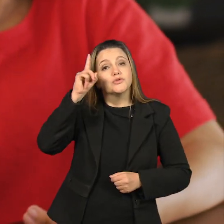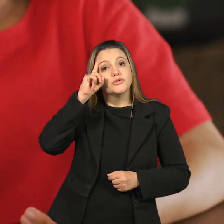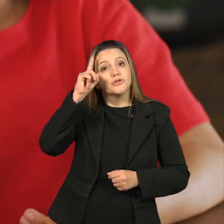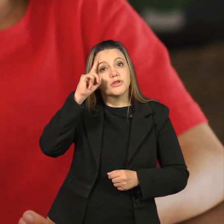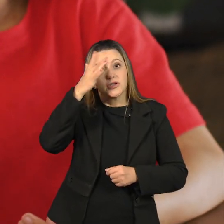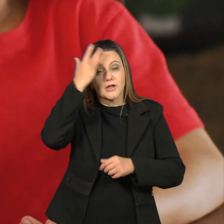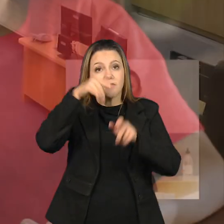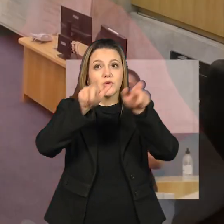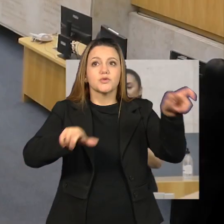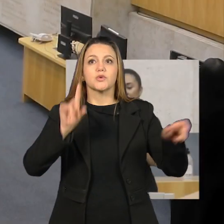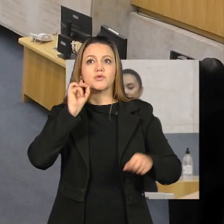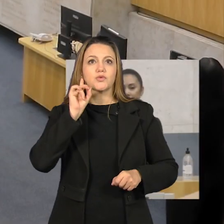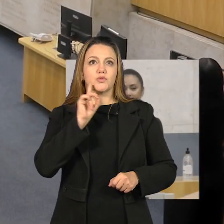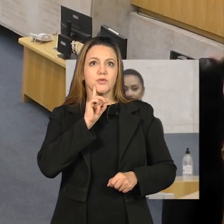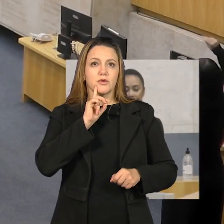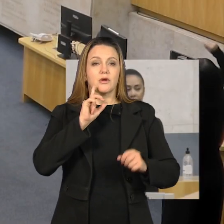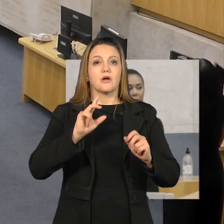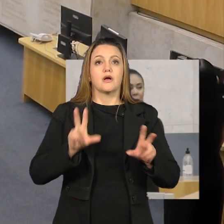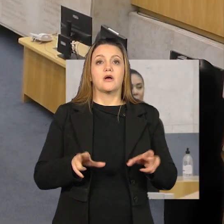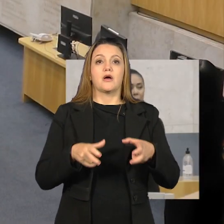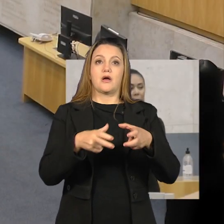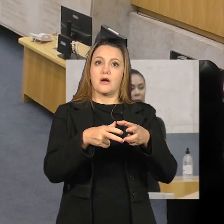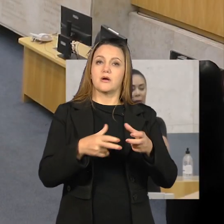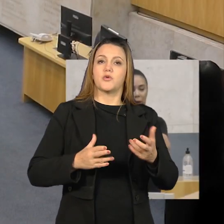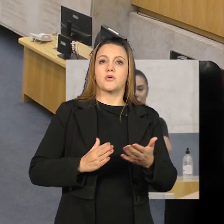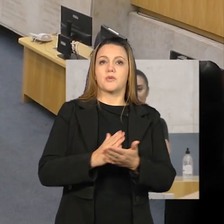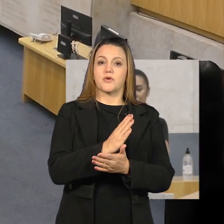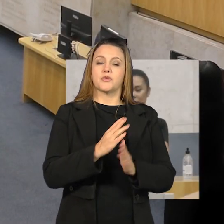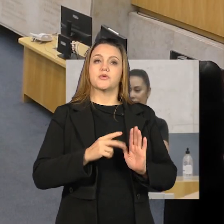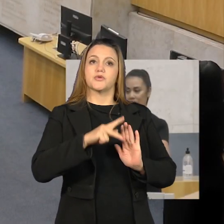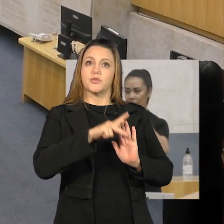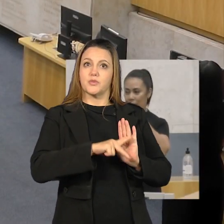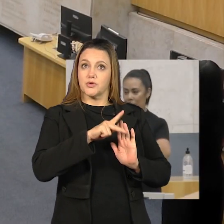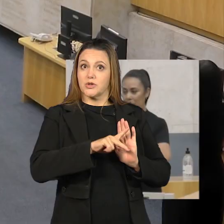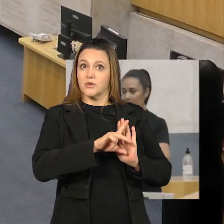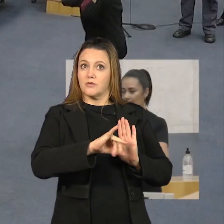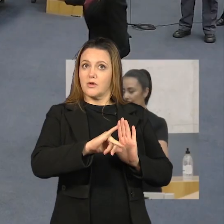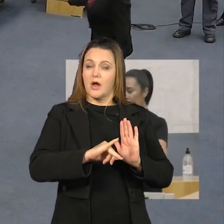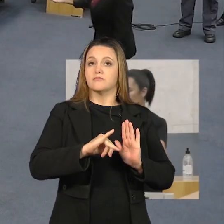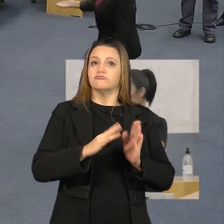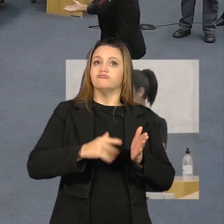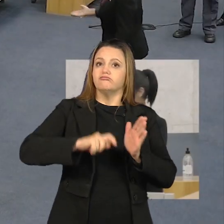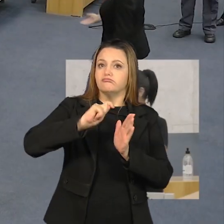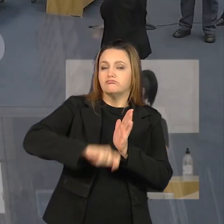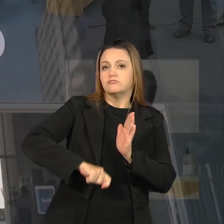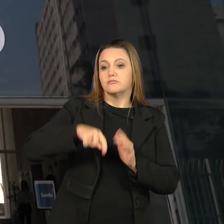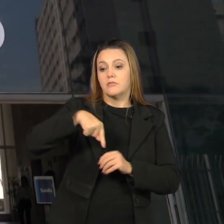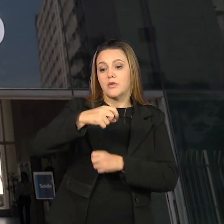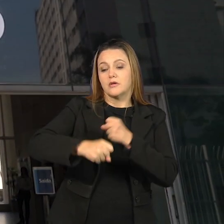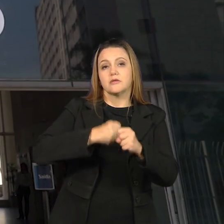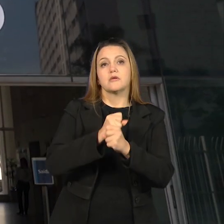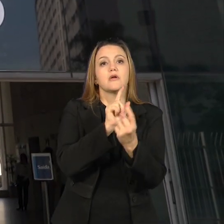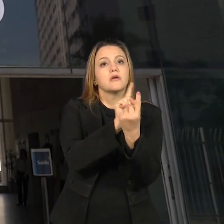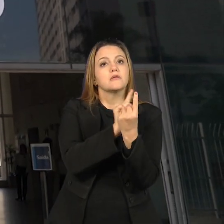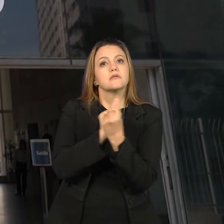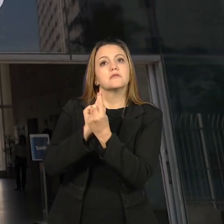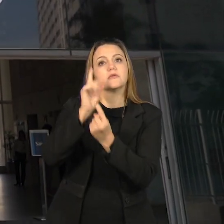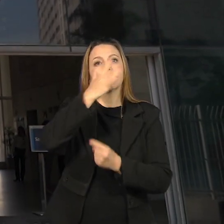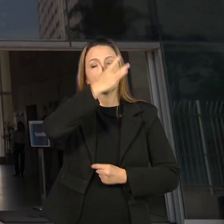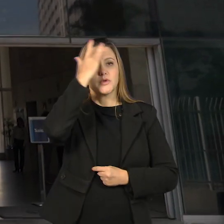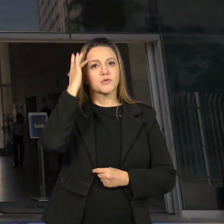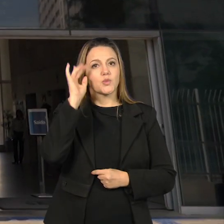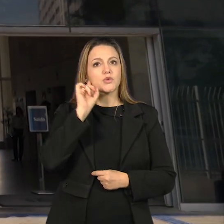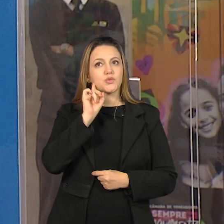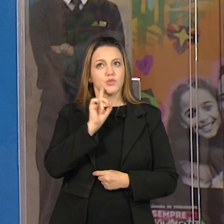da população surda, a Câmara aprovou um projeto de lei que foi sancionado no início deste ano e garante atendimento às pessoas